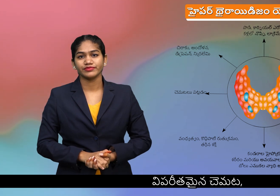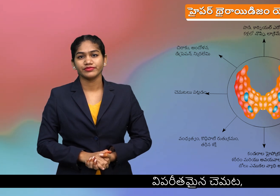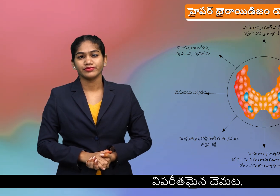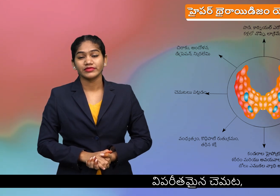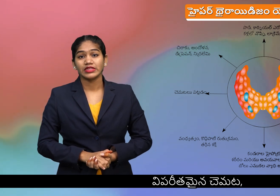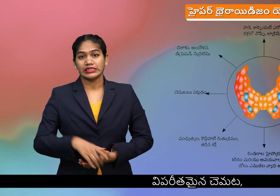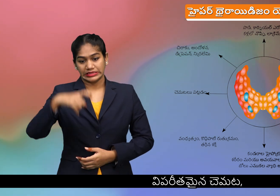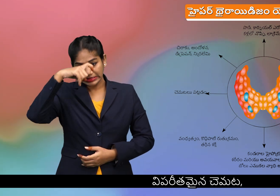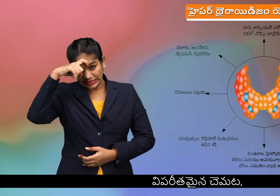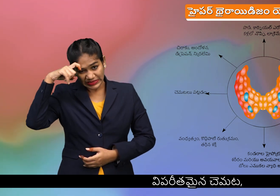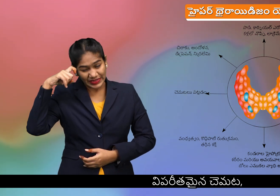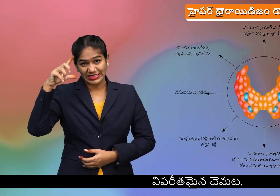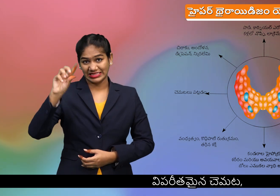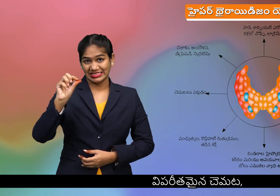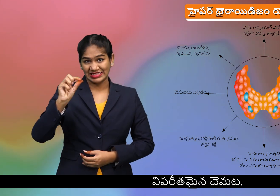విపరీతమైన చెమట,